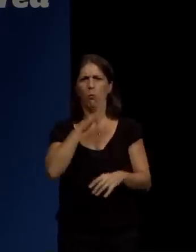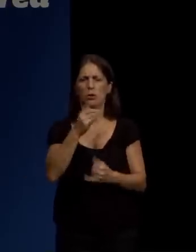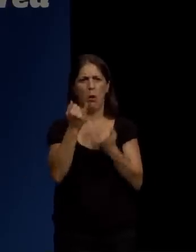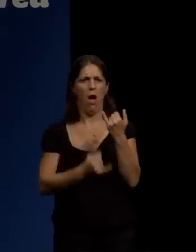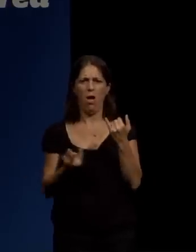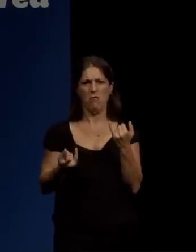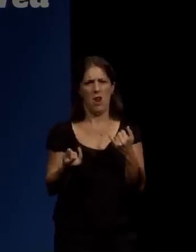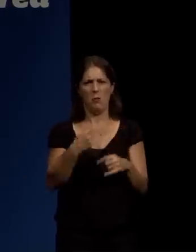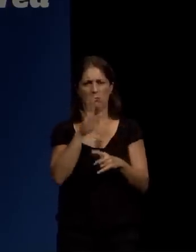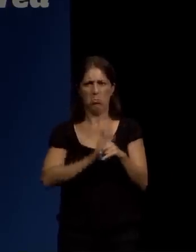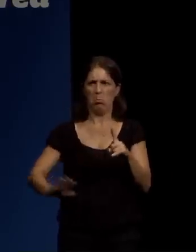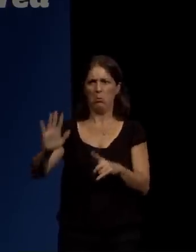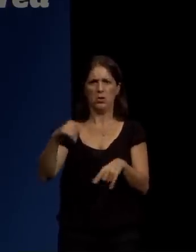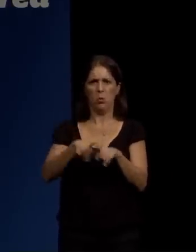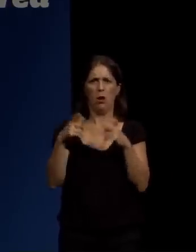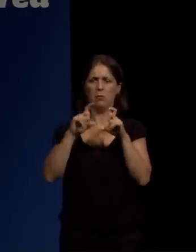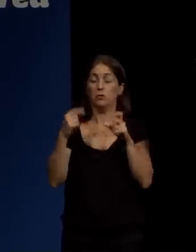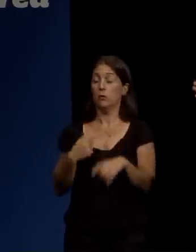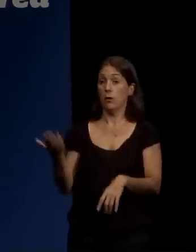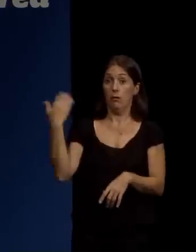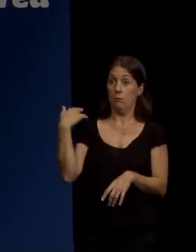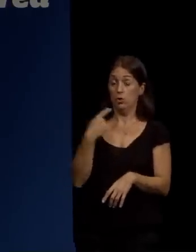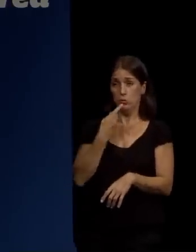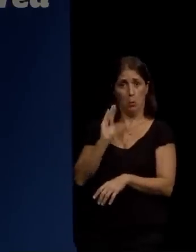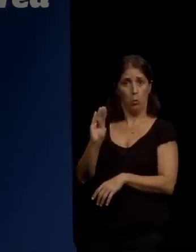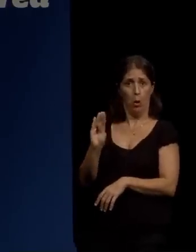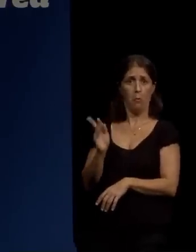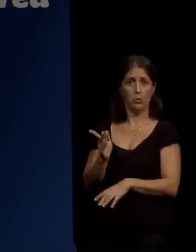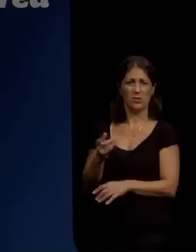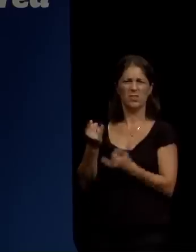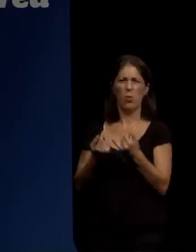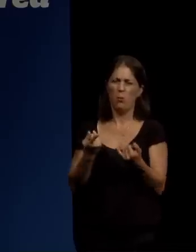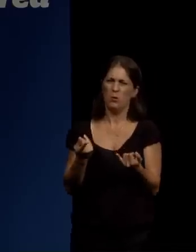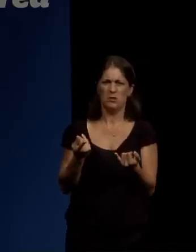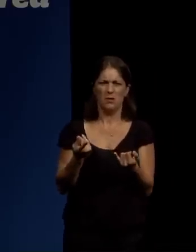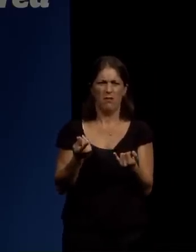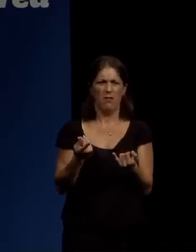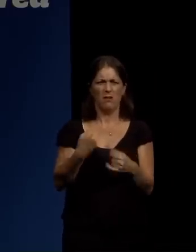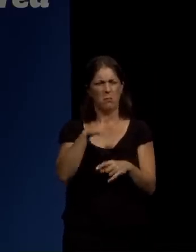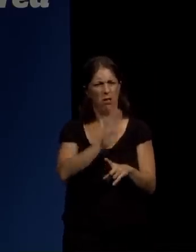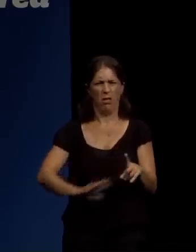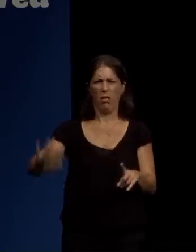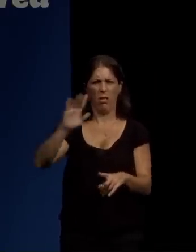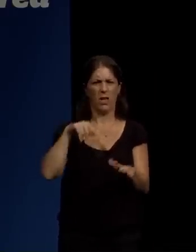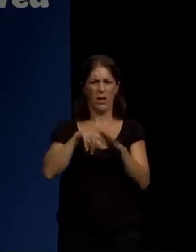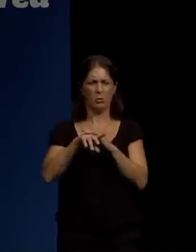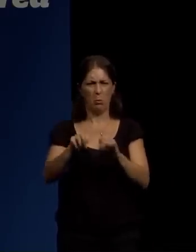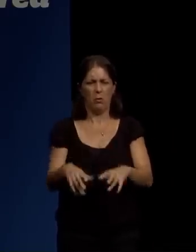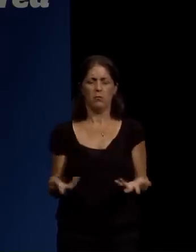peor xestor. Tamén o clavamos outro día, pero tampouco escuitamos resposta. O Estado é o peor xestor, pero fala claro, fala claro.